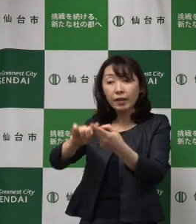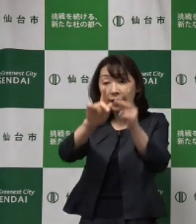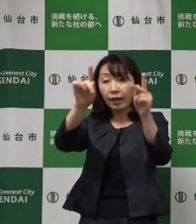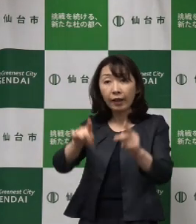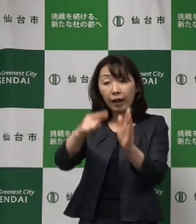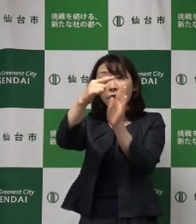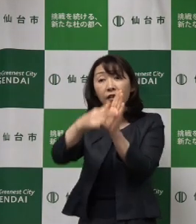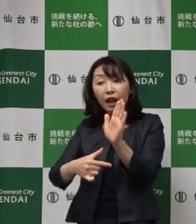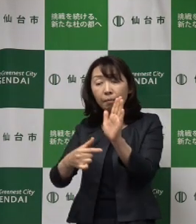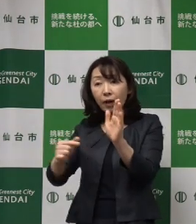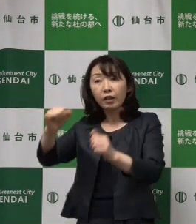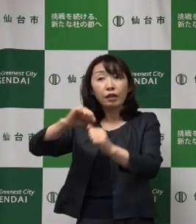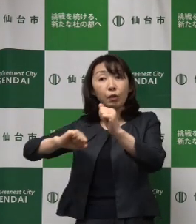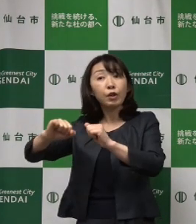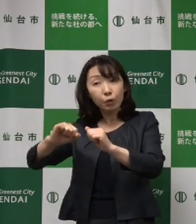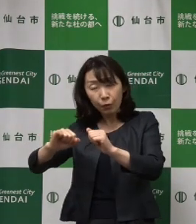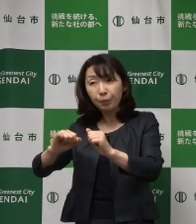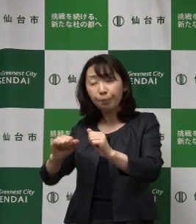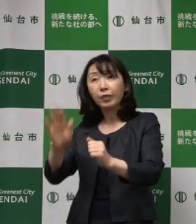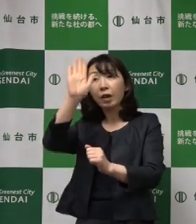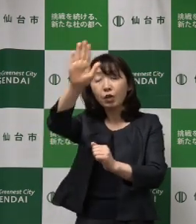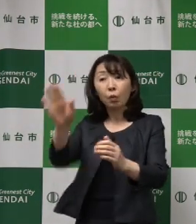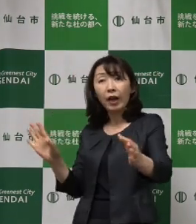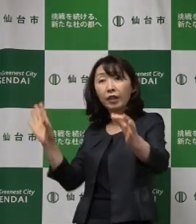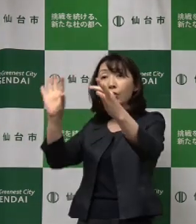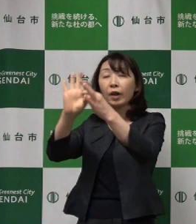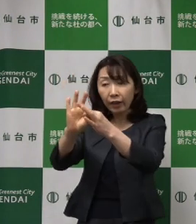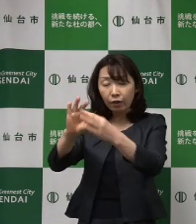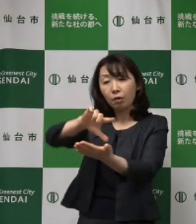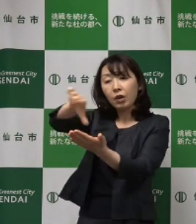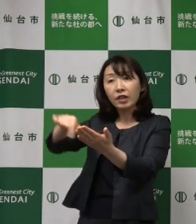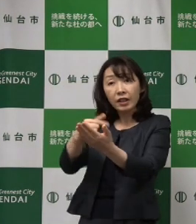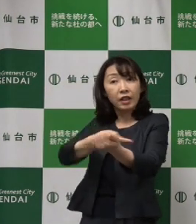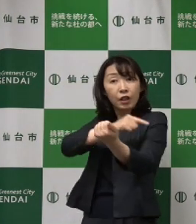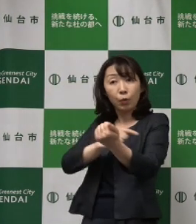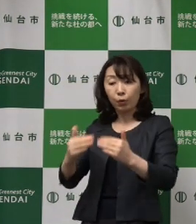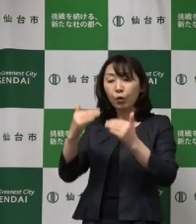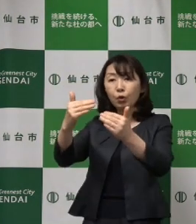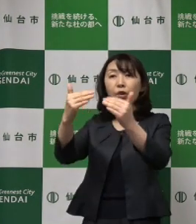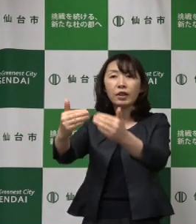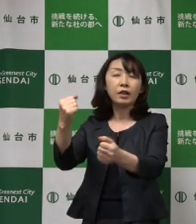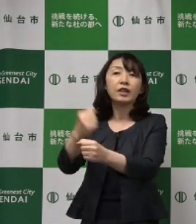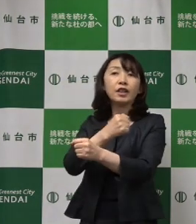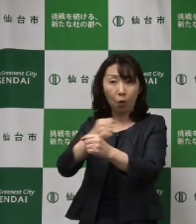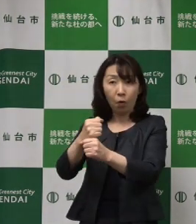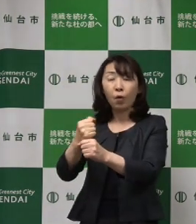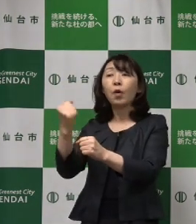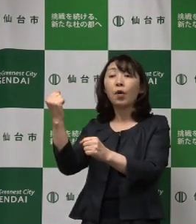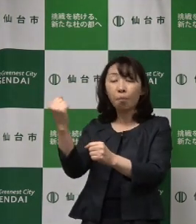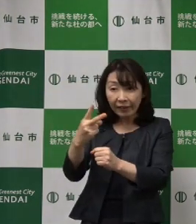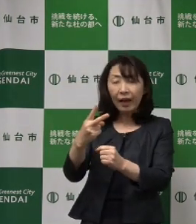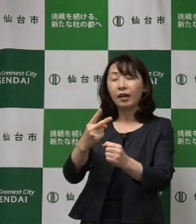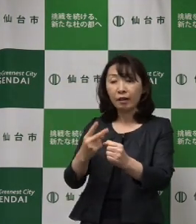テーマに取り組む未来につなぐ地域力推進事業とそれらをバックアップする地域